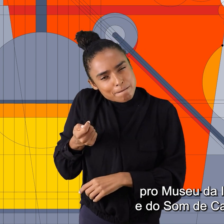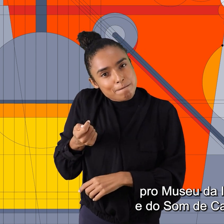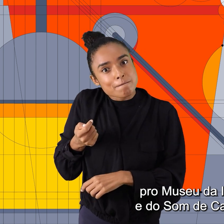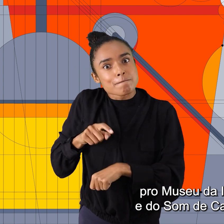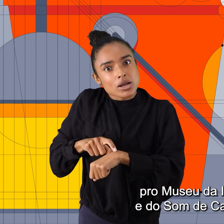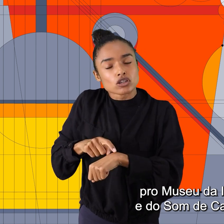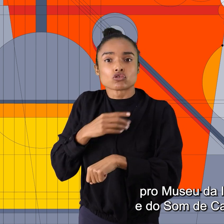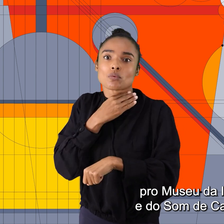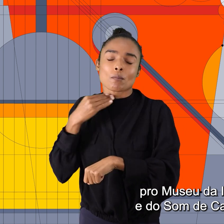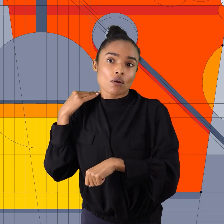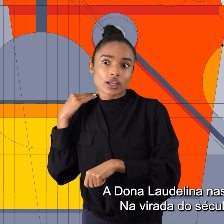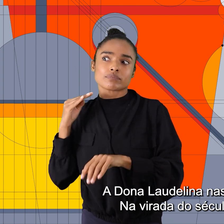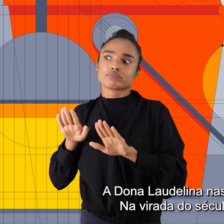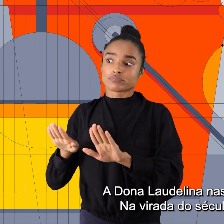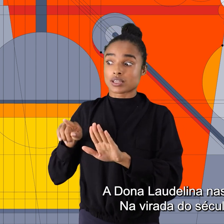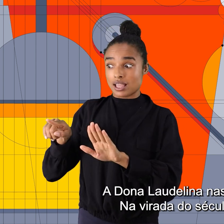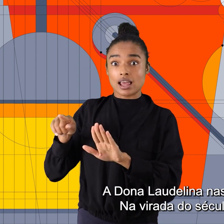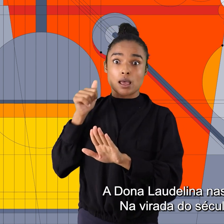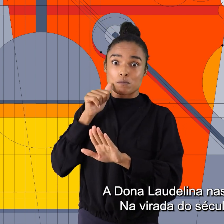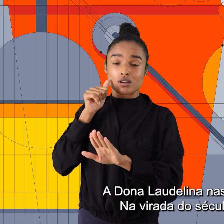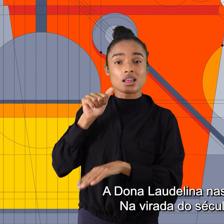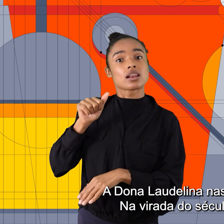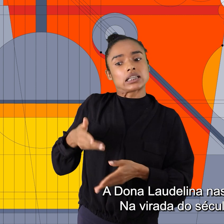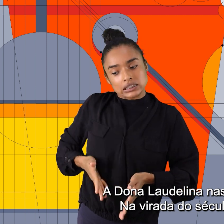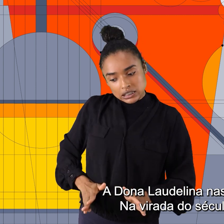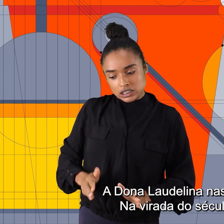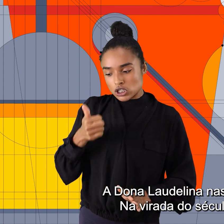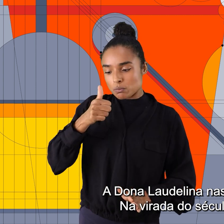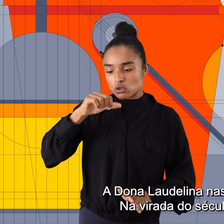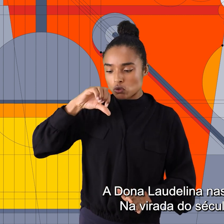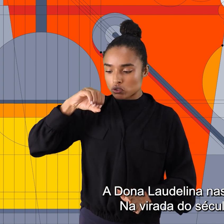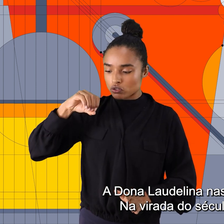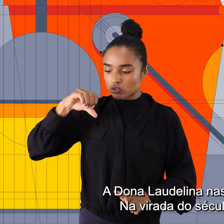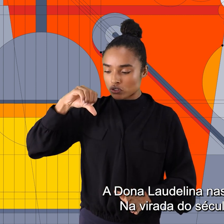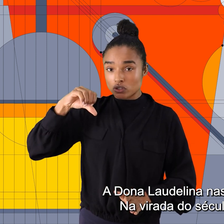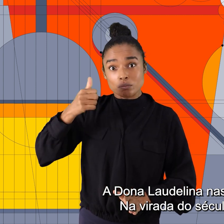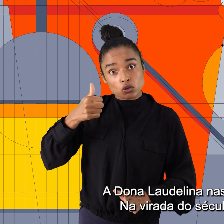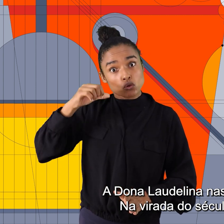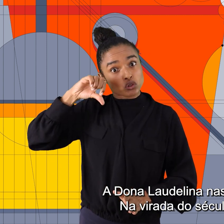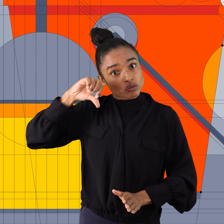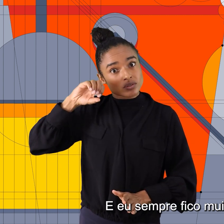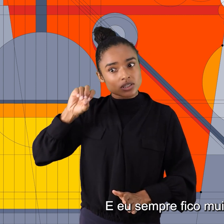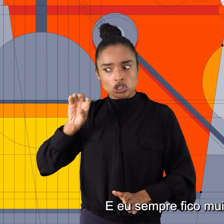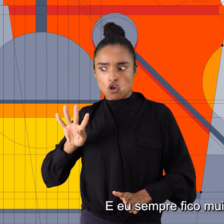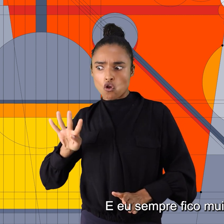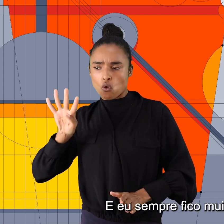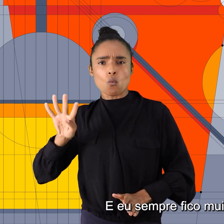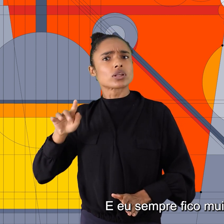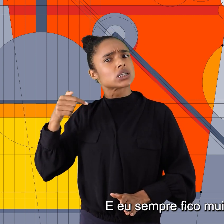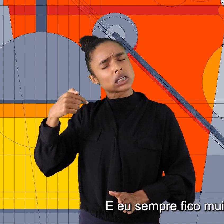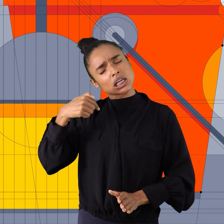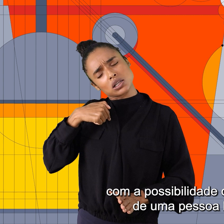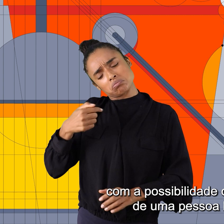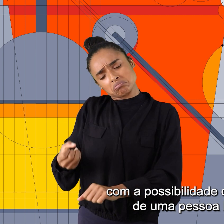de Campinas. A dona Laudelina nasceu em 1904, na virada do século passado. E eu sempre fico